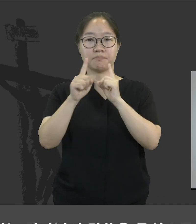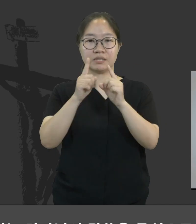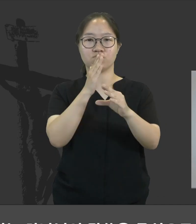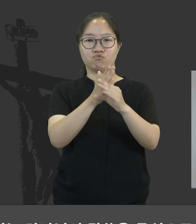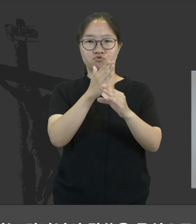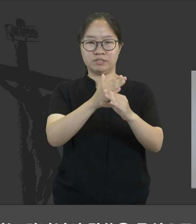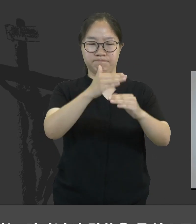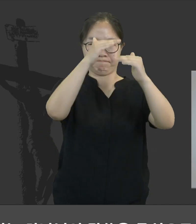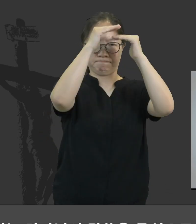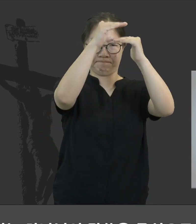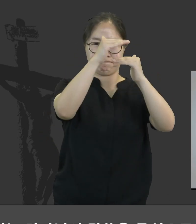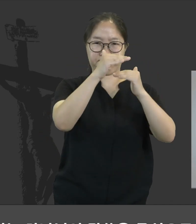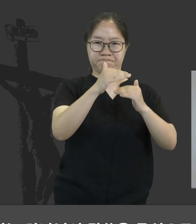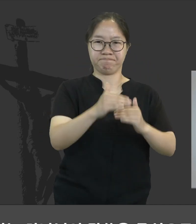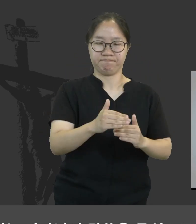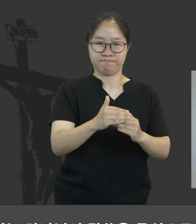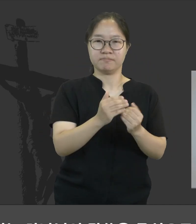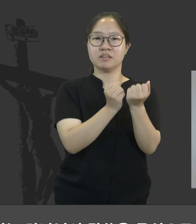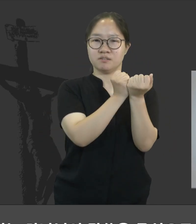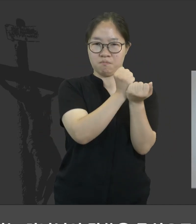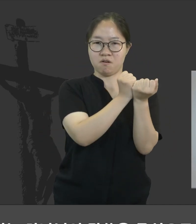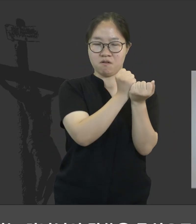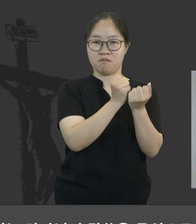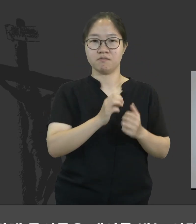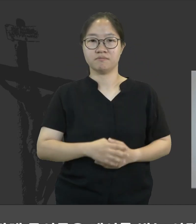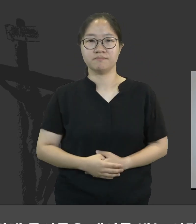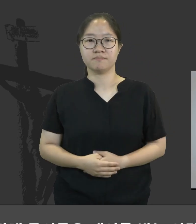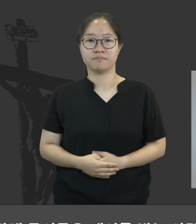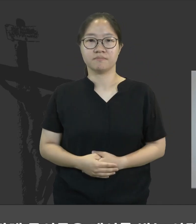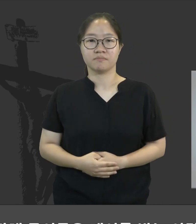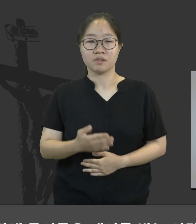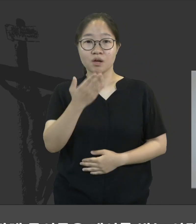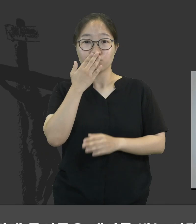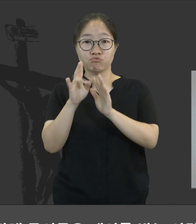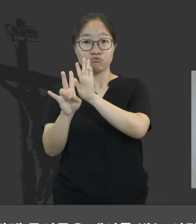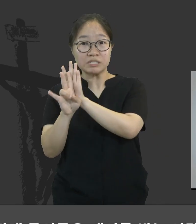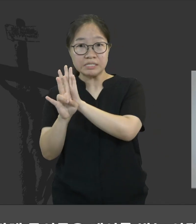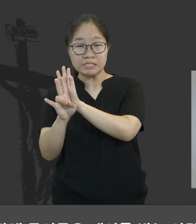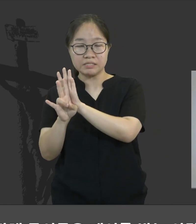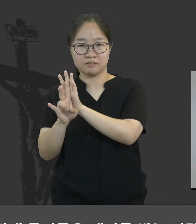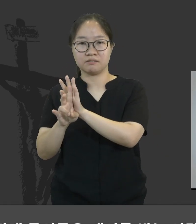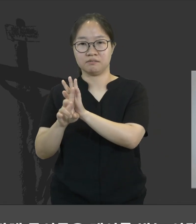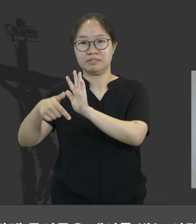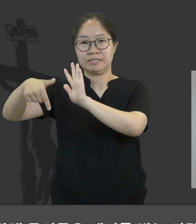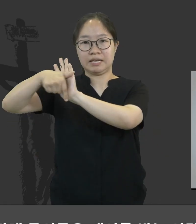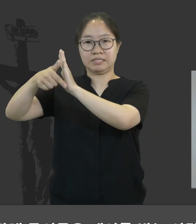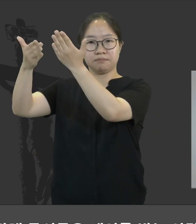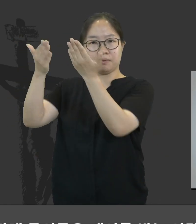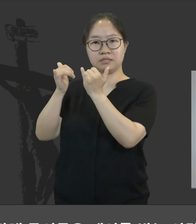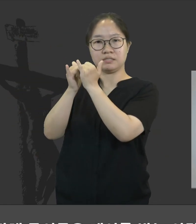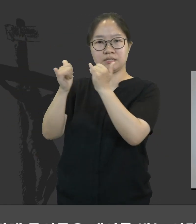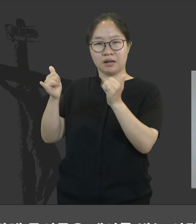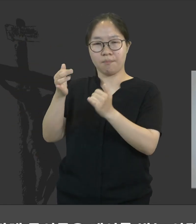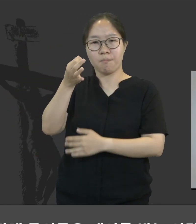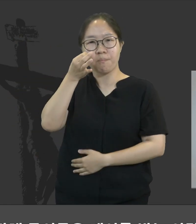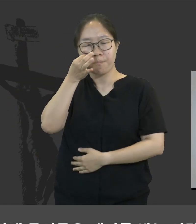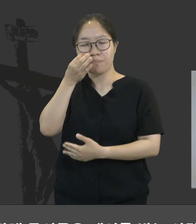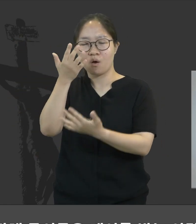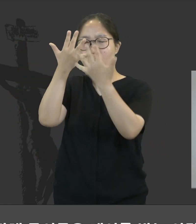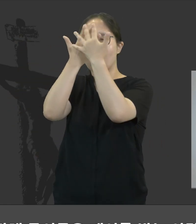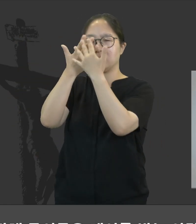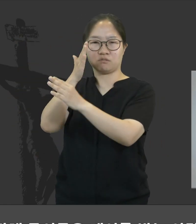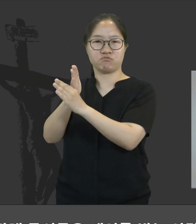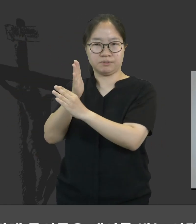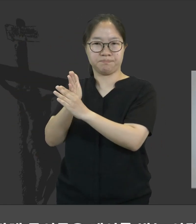논리적 담론의 형식을 취합니다. 그에 반해 묵시록은 계시를 받는 사람이 보게 되는 환상이